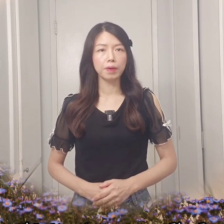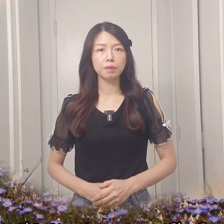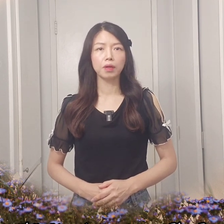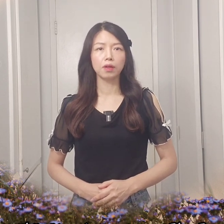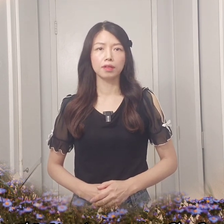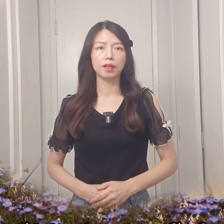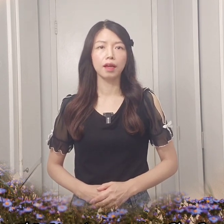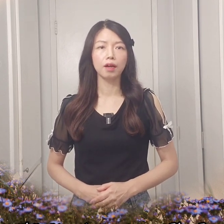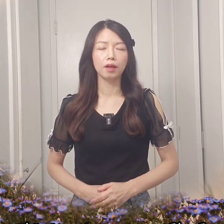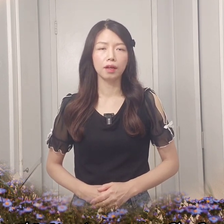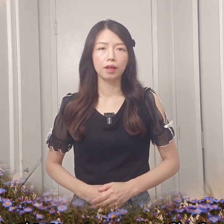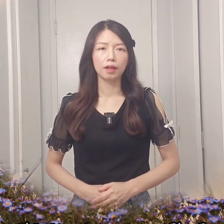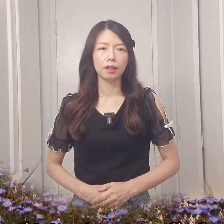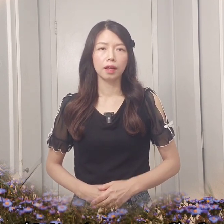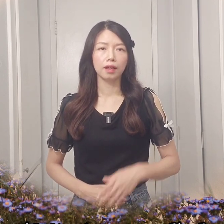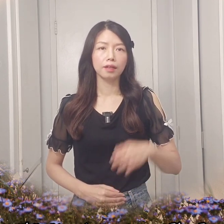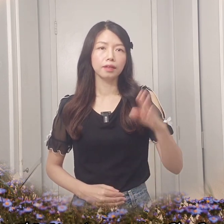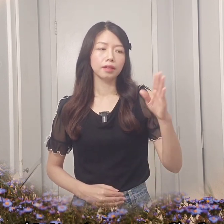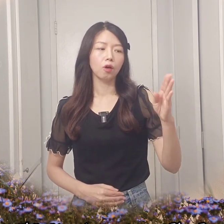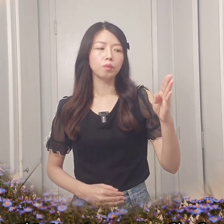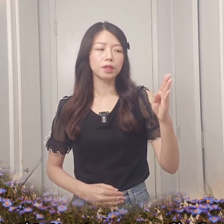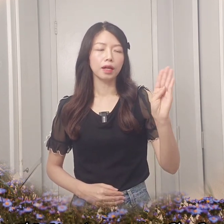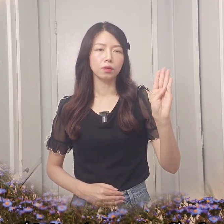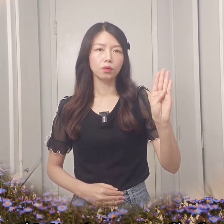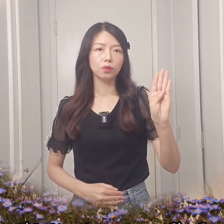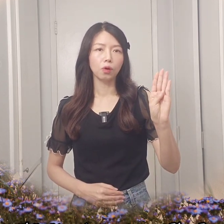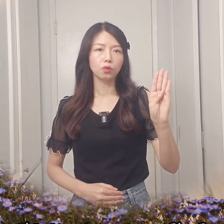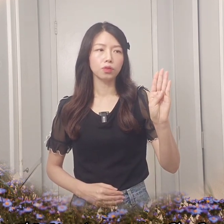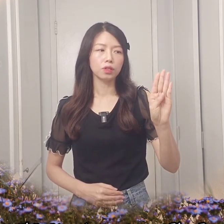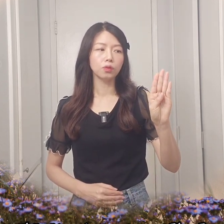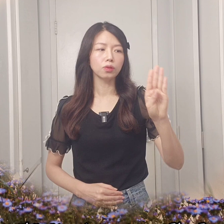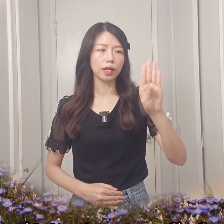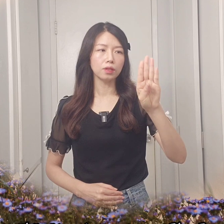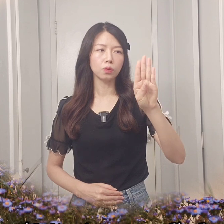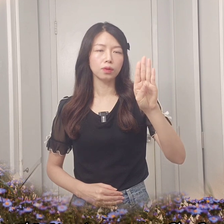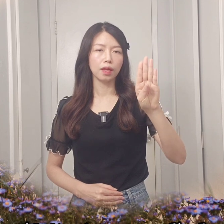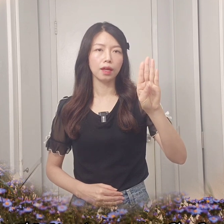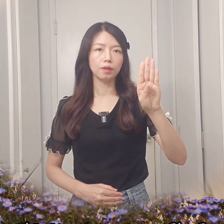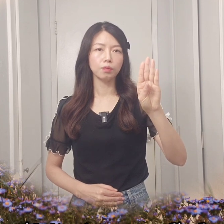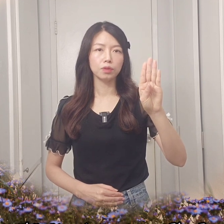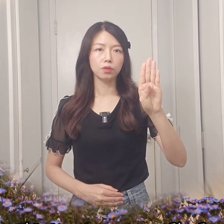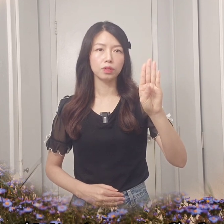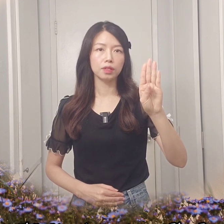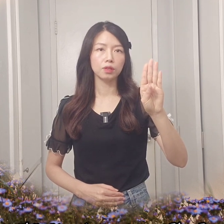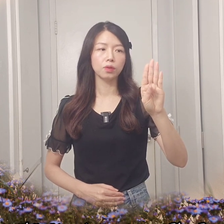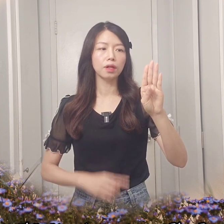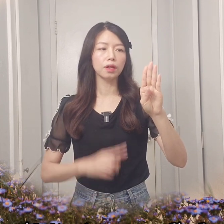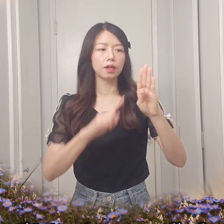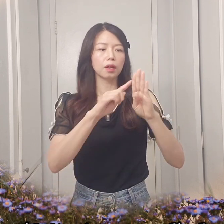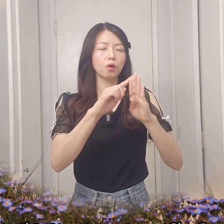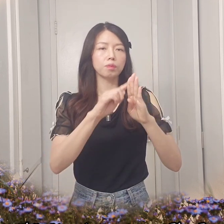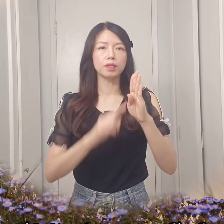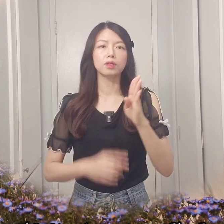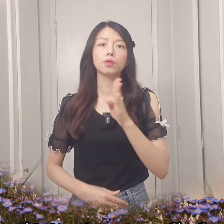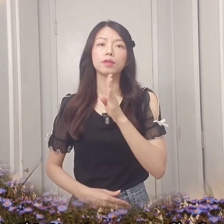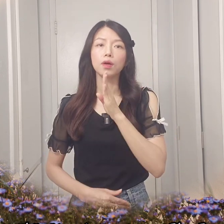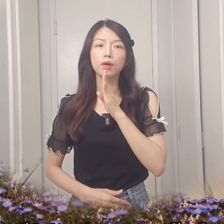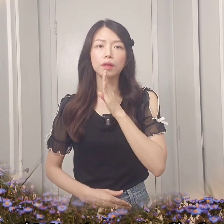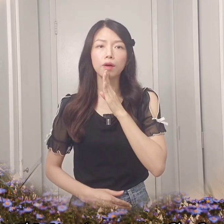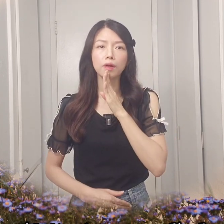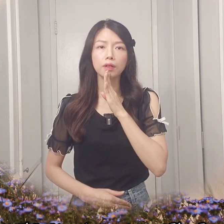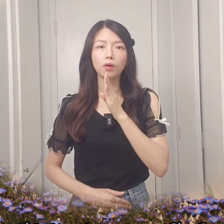뜻수어를 합하시면 되는데요. 일단 엄지를 안으로 넣어주시고 다른 손 4개는 붙여주신 이 손을 검지는